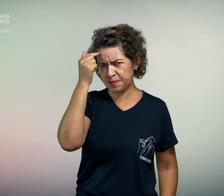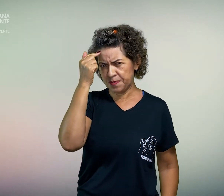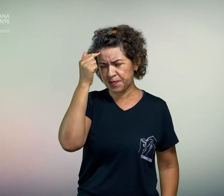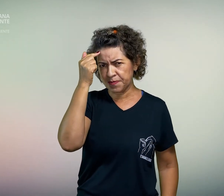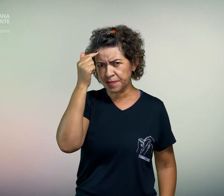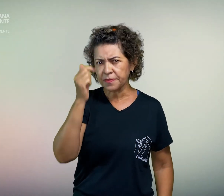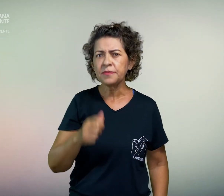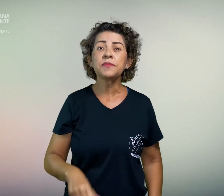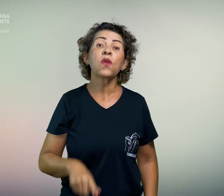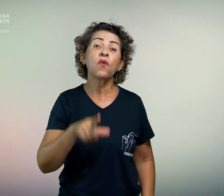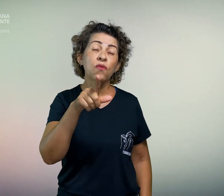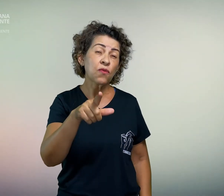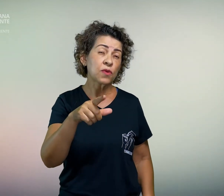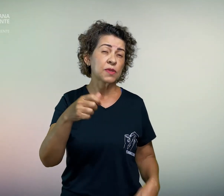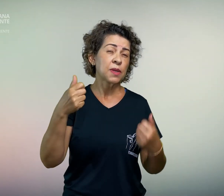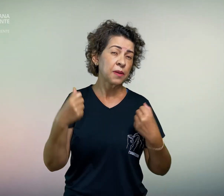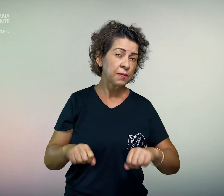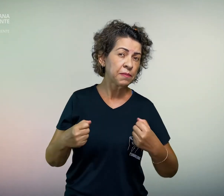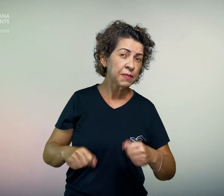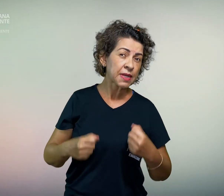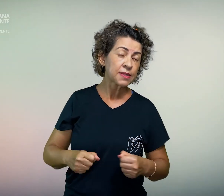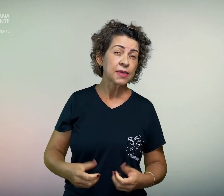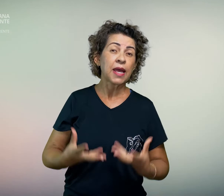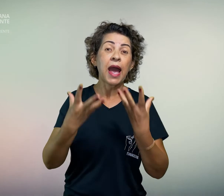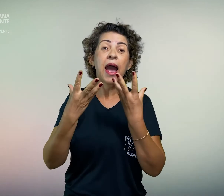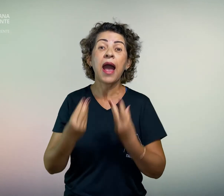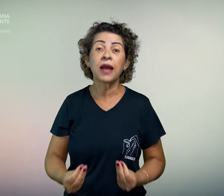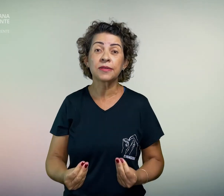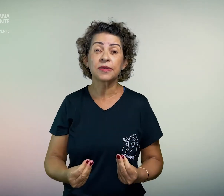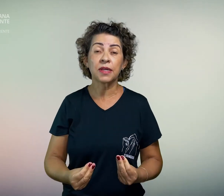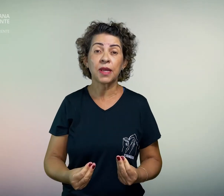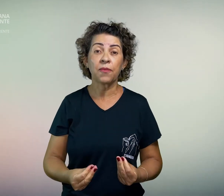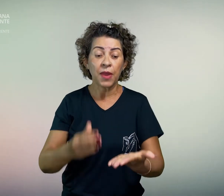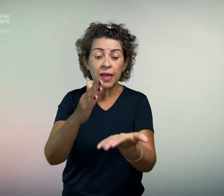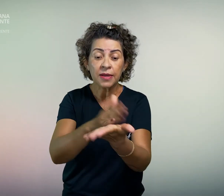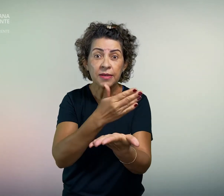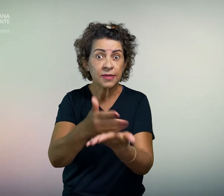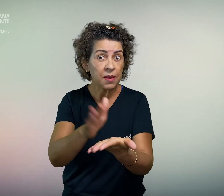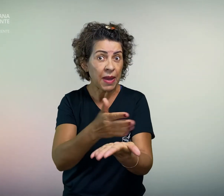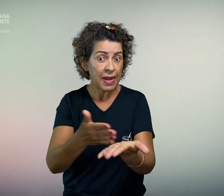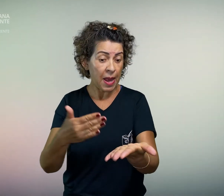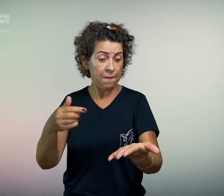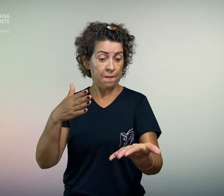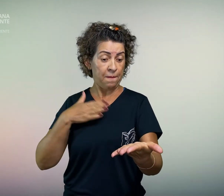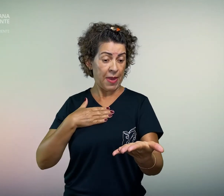Busque gastar um tempo pensando no que precisa admitir como sendo seu